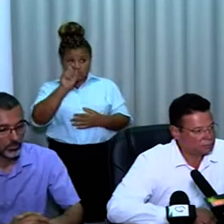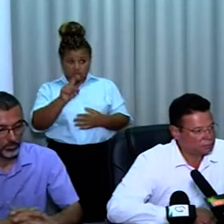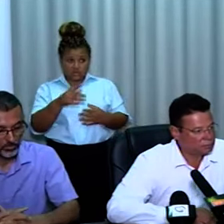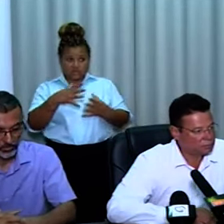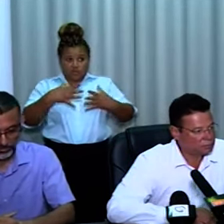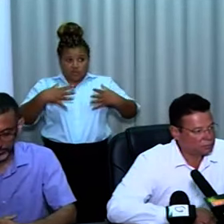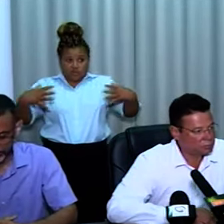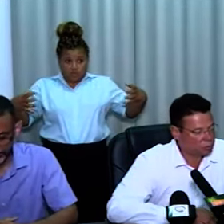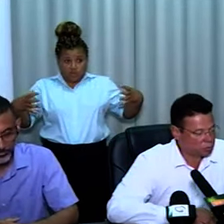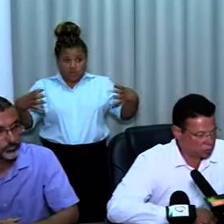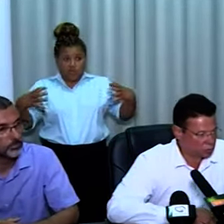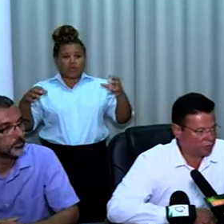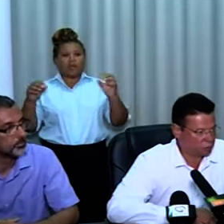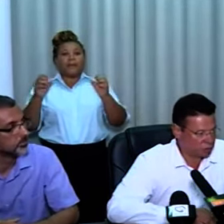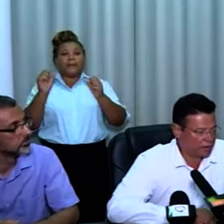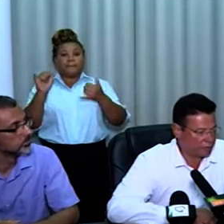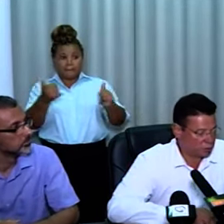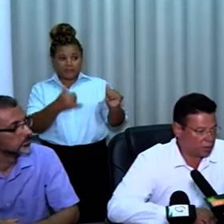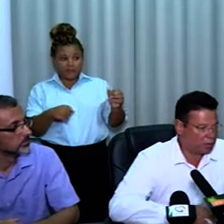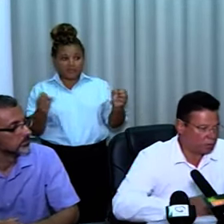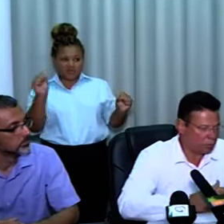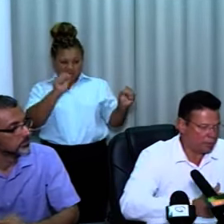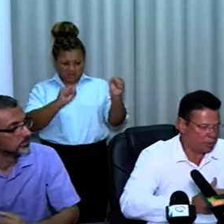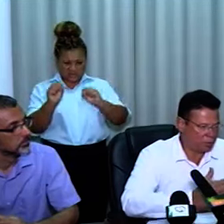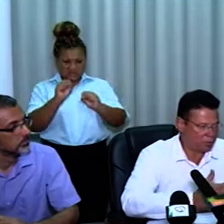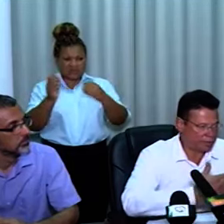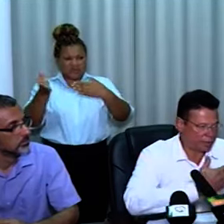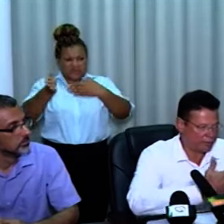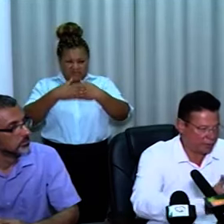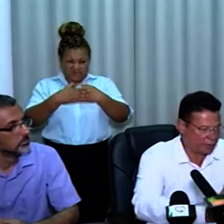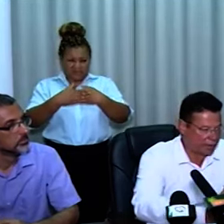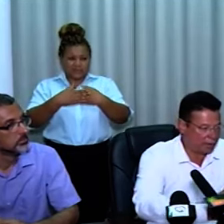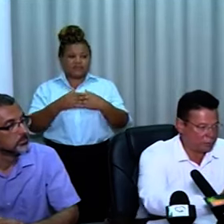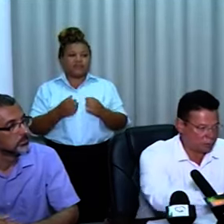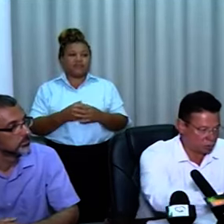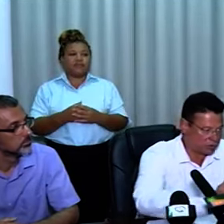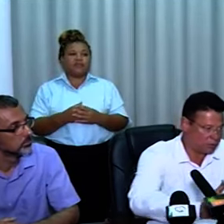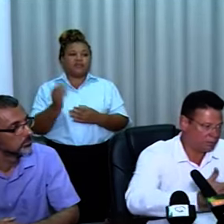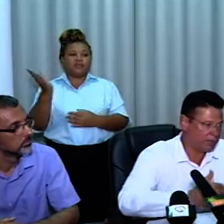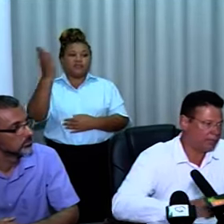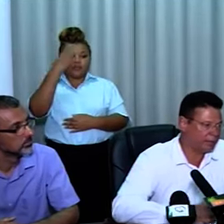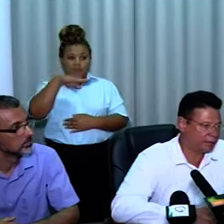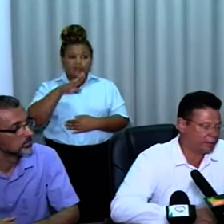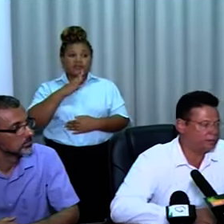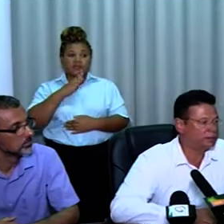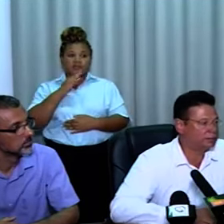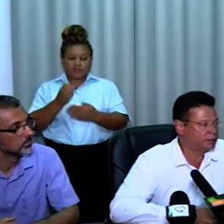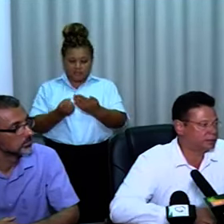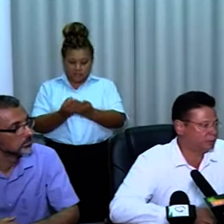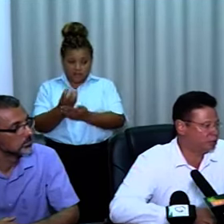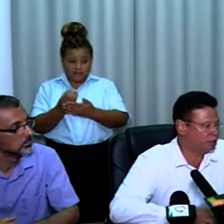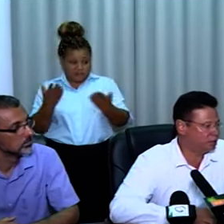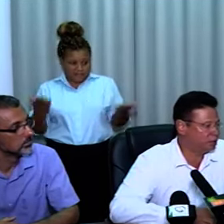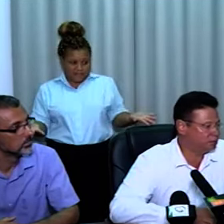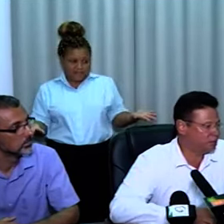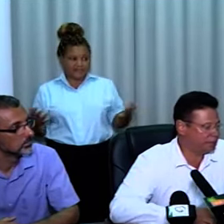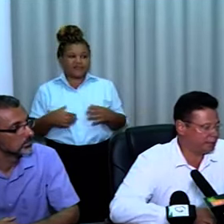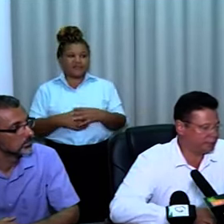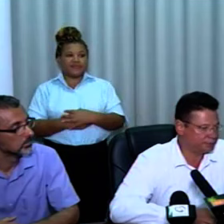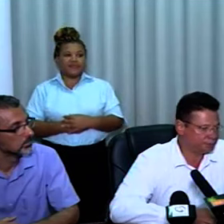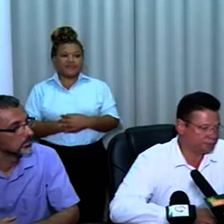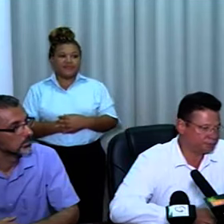faire ça, après-midi aujourd'hui? Tout de suite, nous pouvons sortir. Dernière fois, nous parlons de nous, détails en verbal. Nous sortons, mais dans l'écrit, ça pourrait